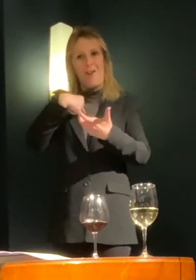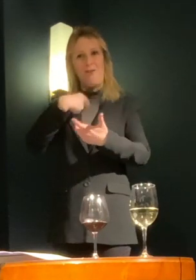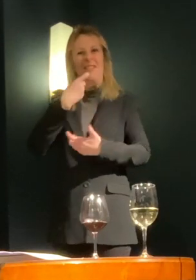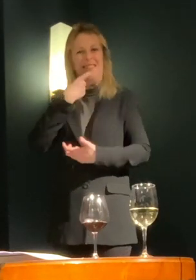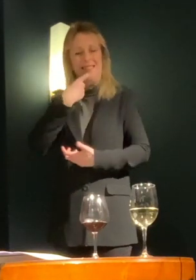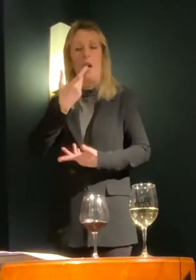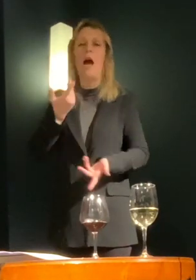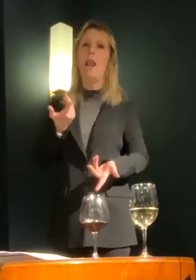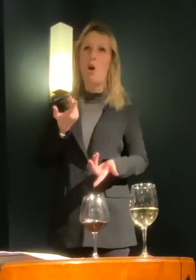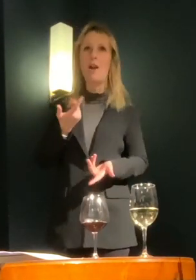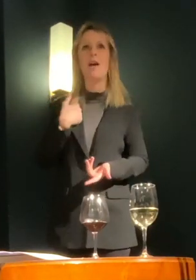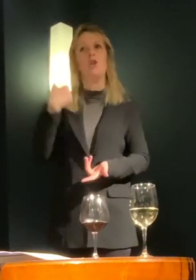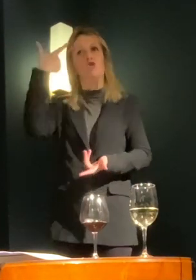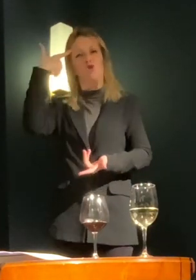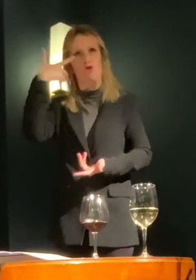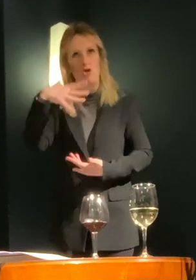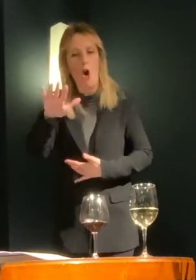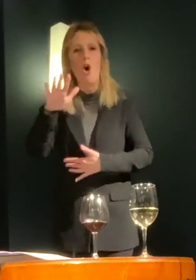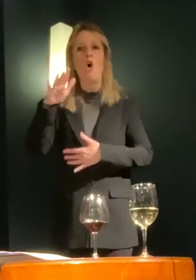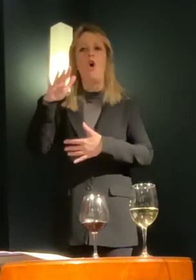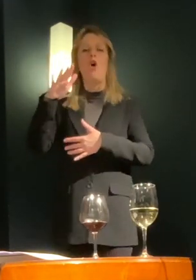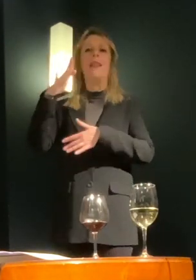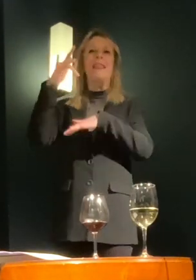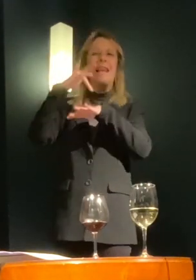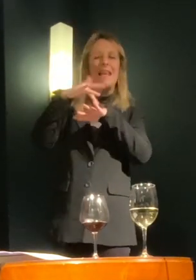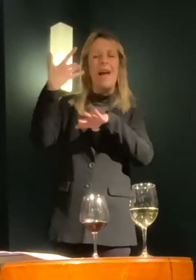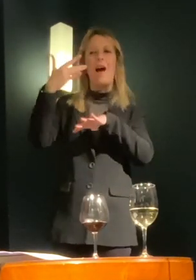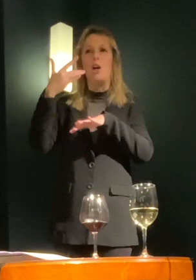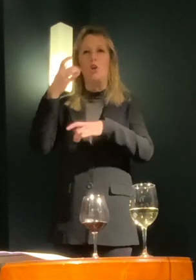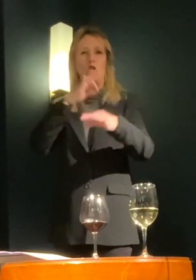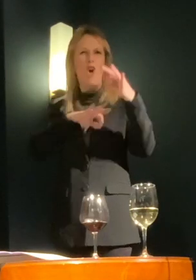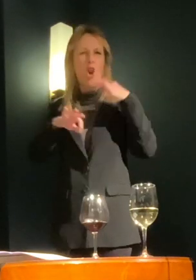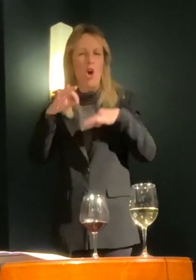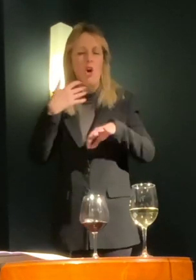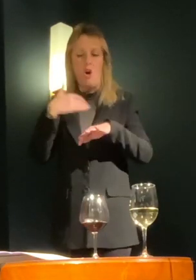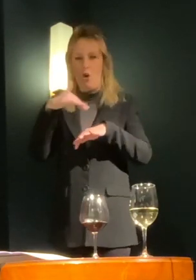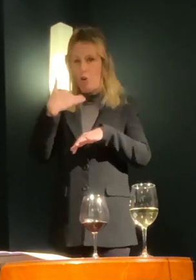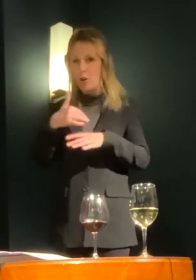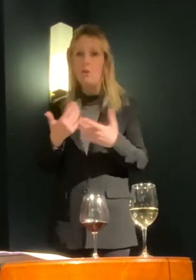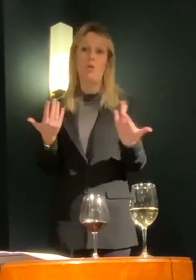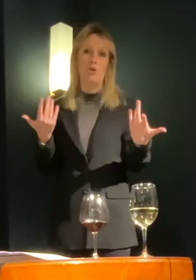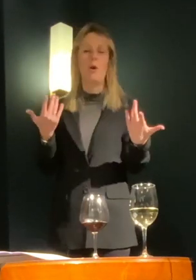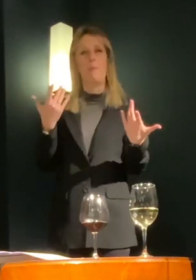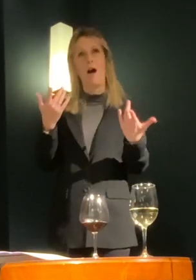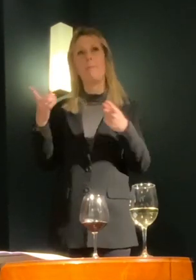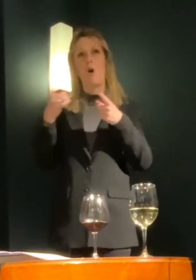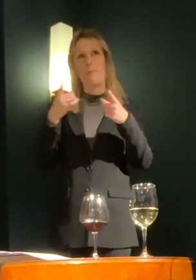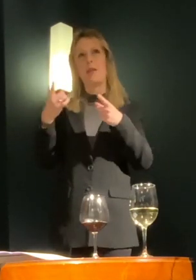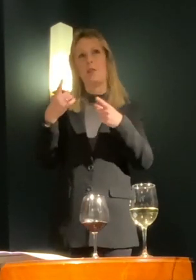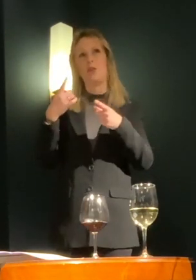delicato, doloroso e anche poi bello in realtà questo momento, perché è veramente un momento in cui fai i conti con te stesso, te